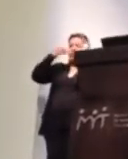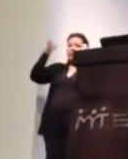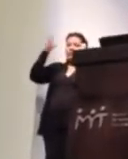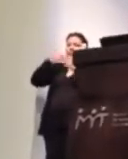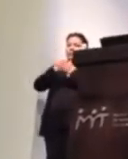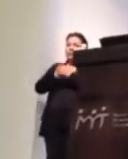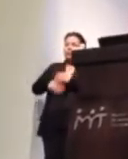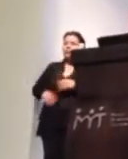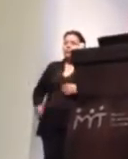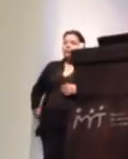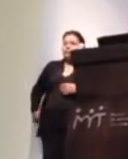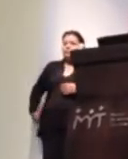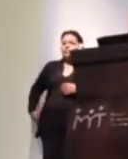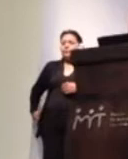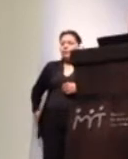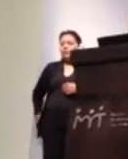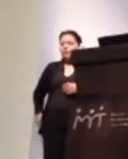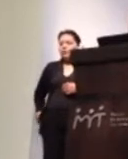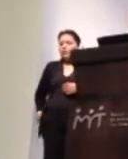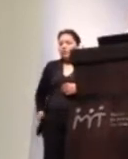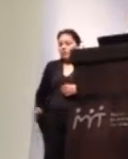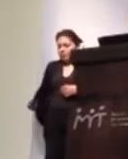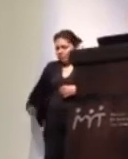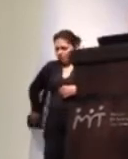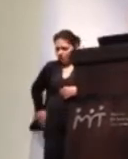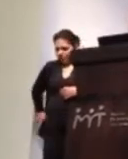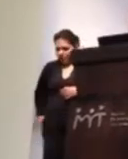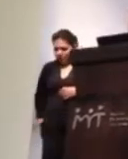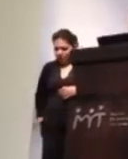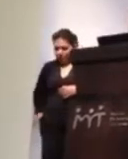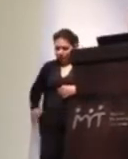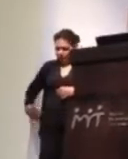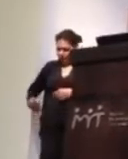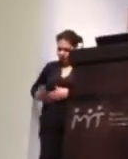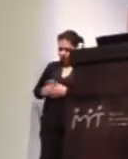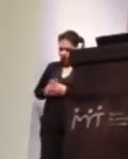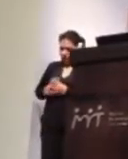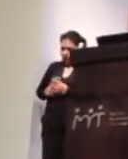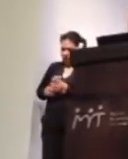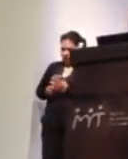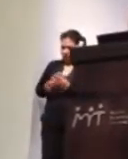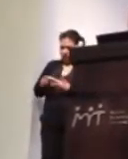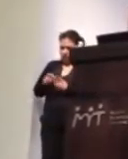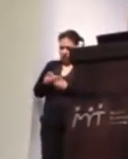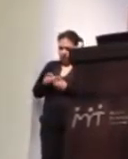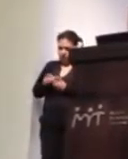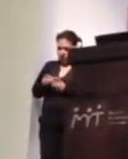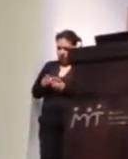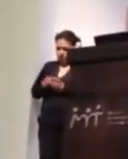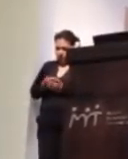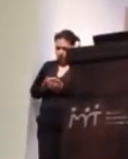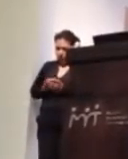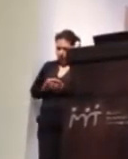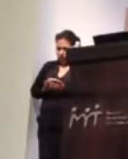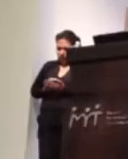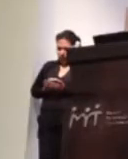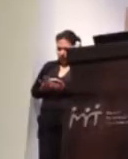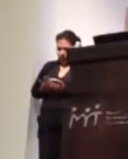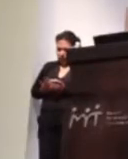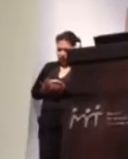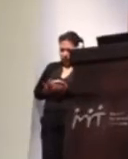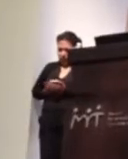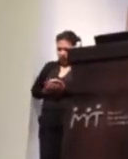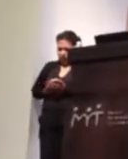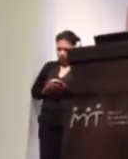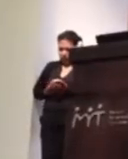es tímido, cuando tengo el TDAH, cuando tengo el niño líder negativo, cuando tengo el líder niño positivo.